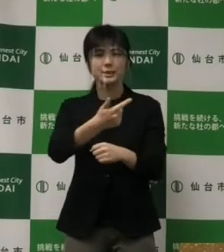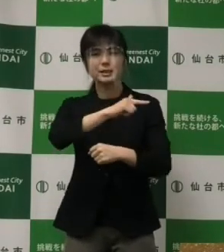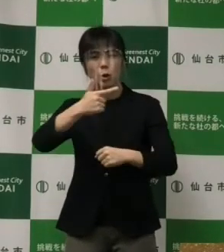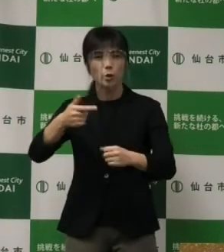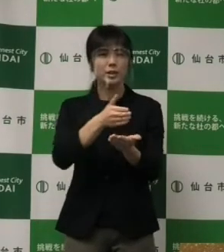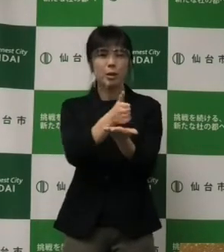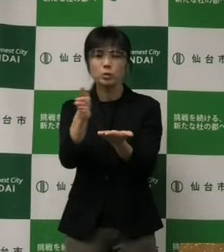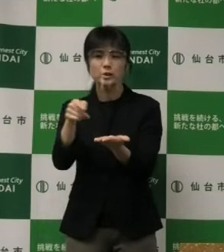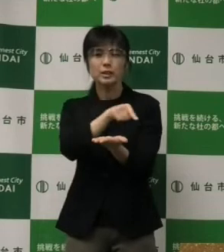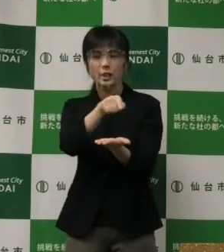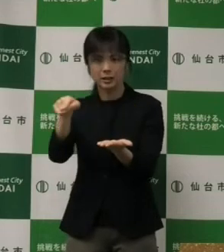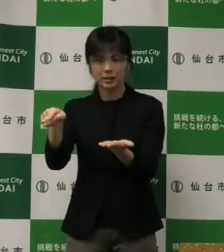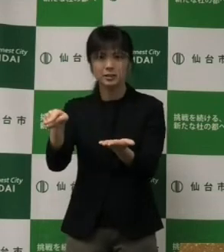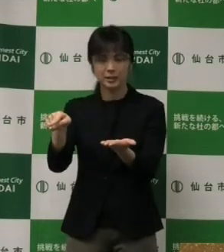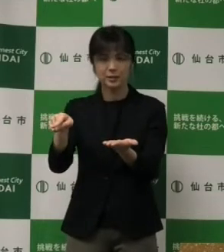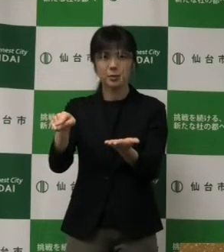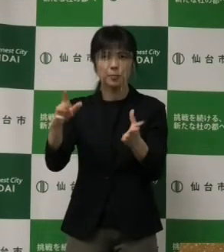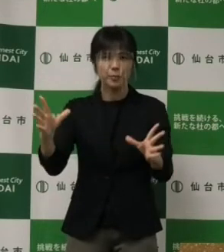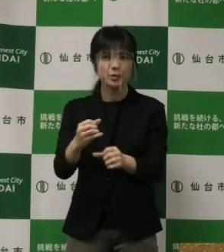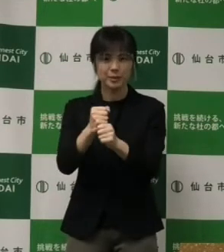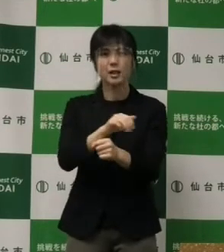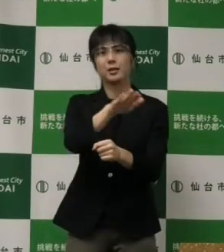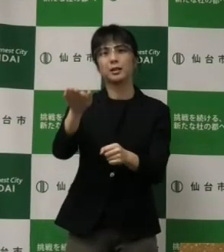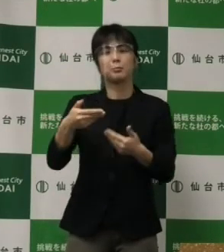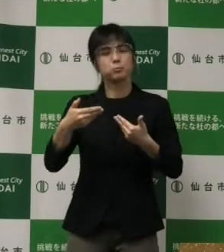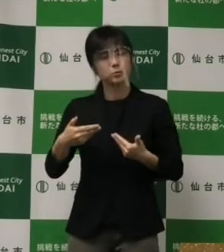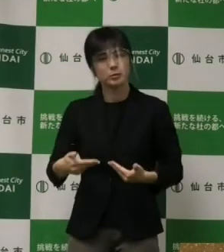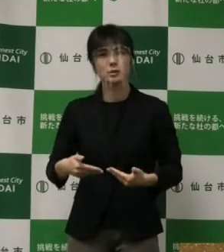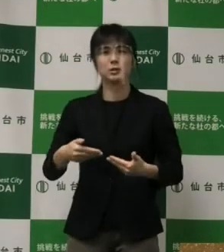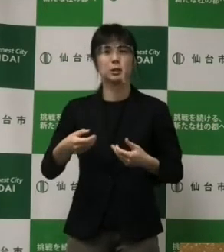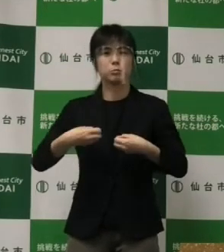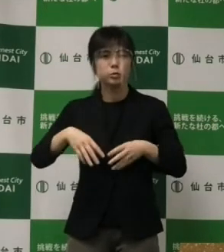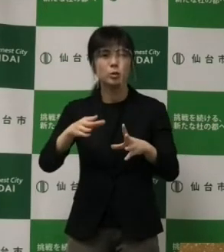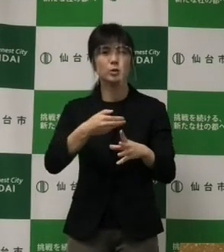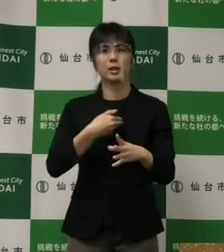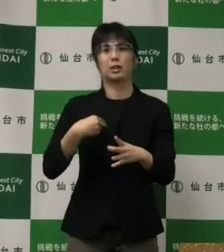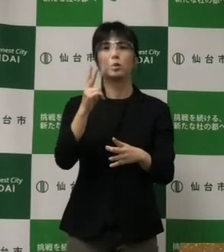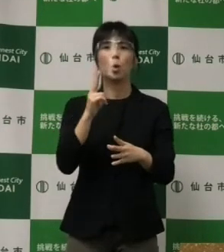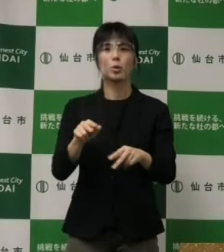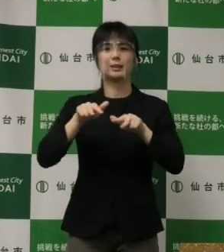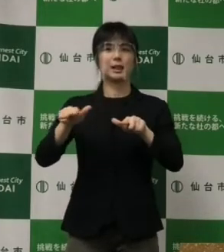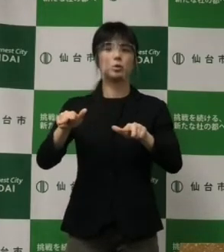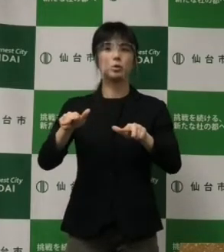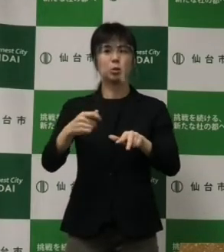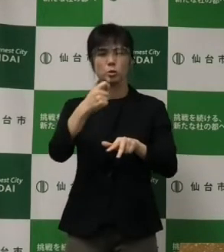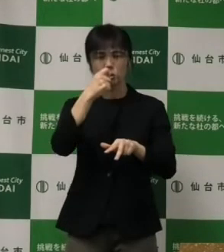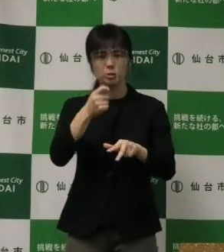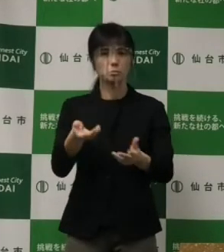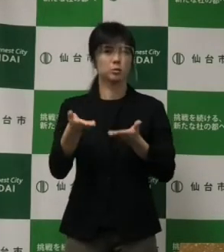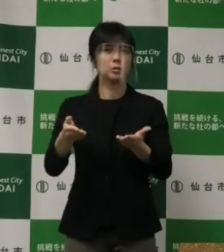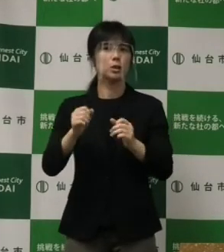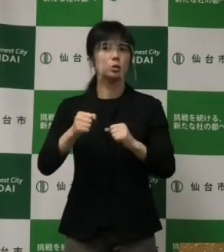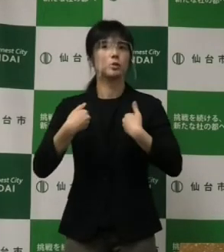り皆さんに安心していただけるように施策を充実させていくということなん